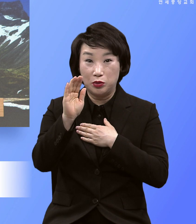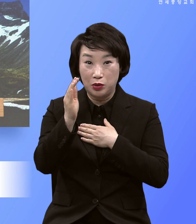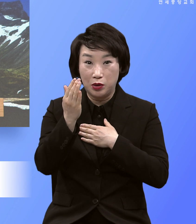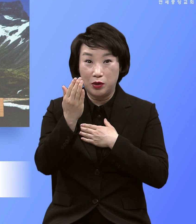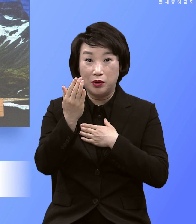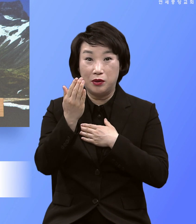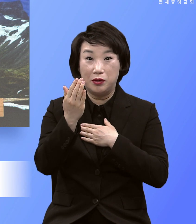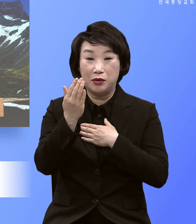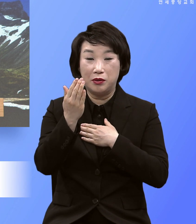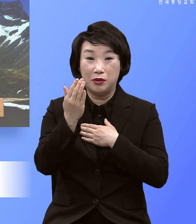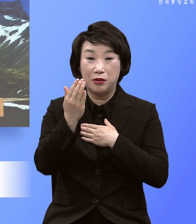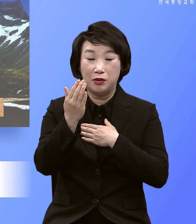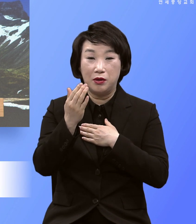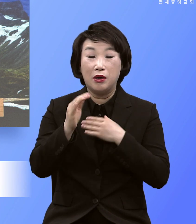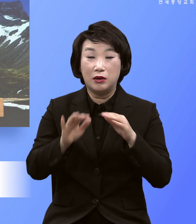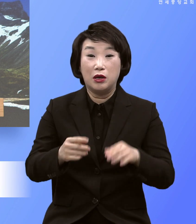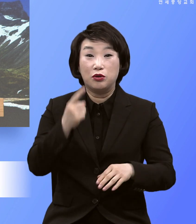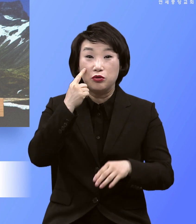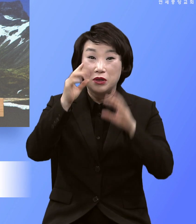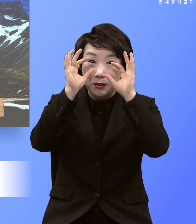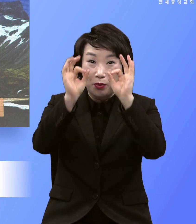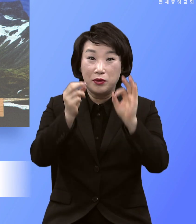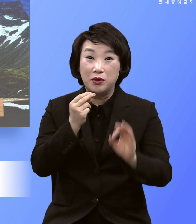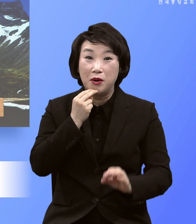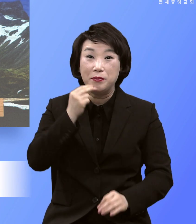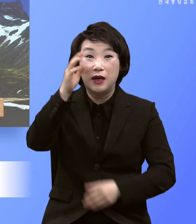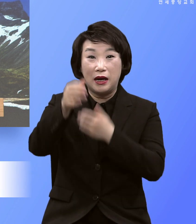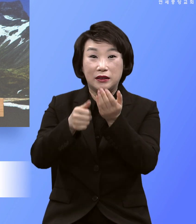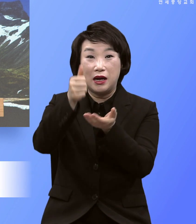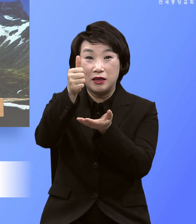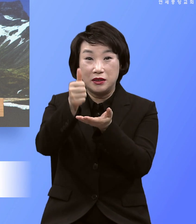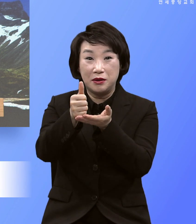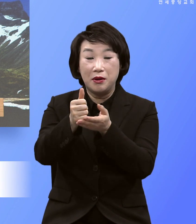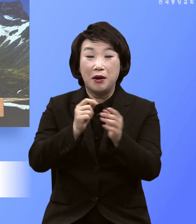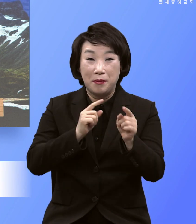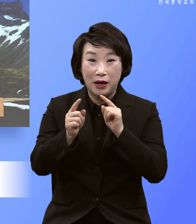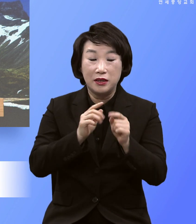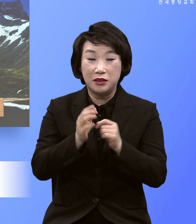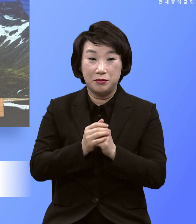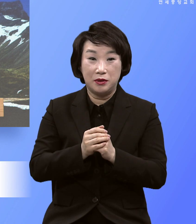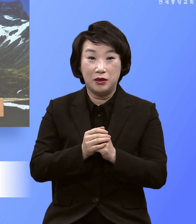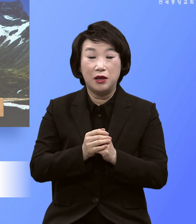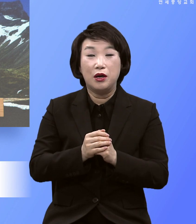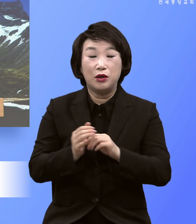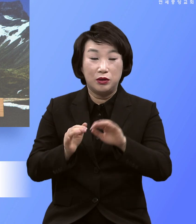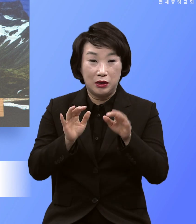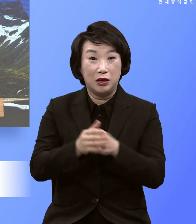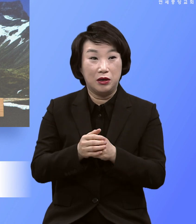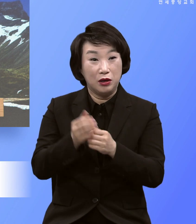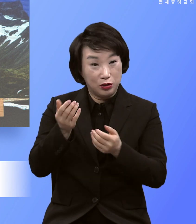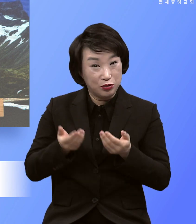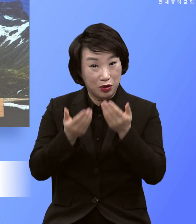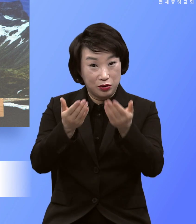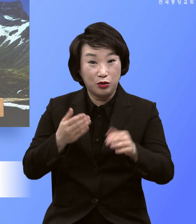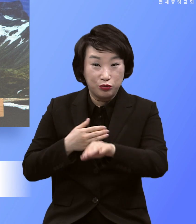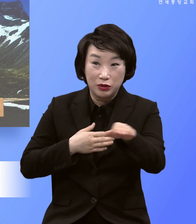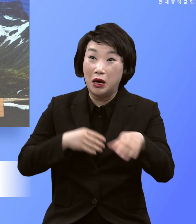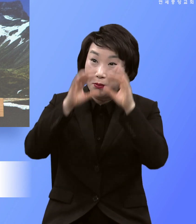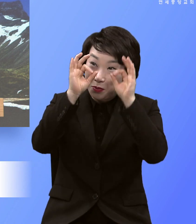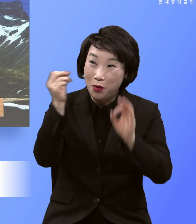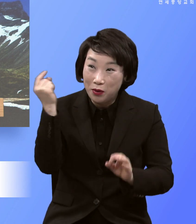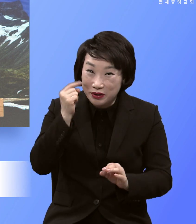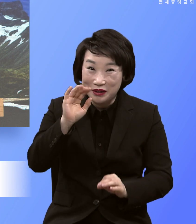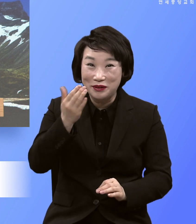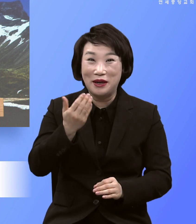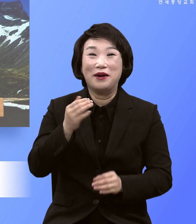되어 보이지 않는 하나님이 말씀을 통해 듣게 하시고 듣게